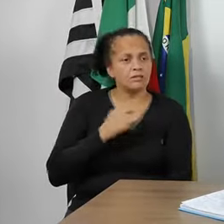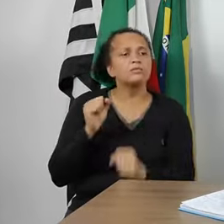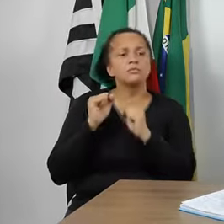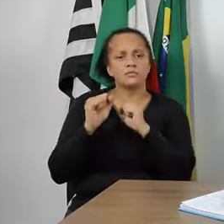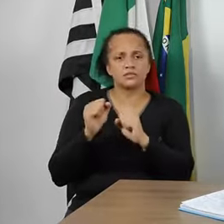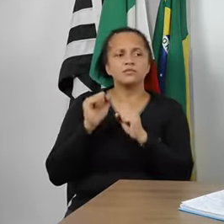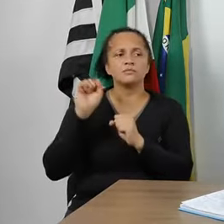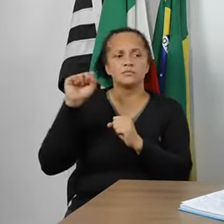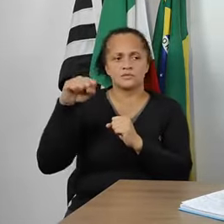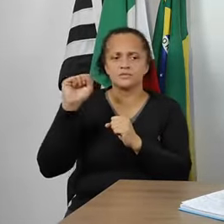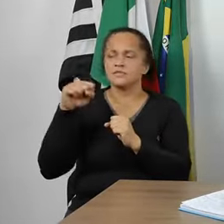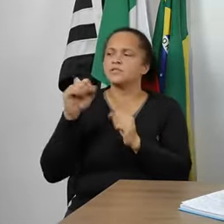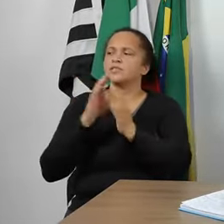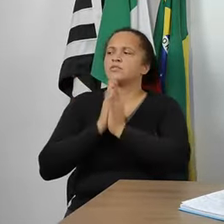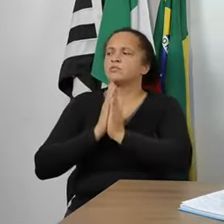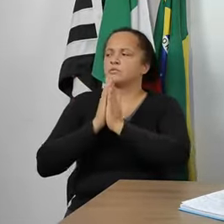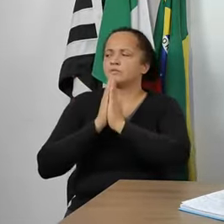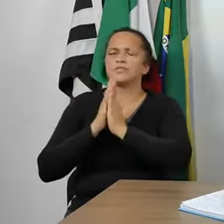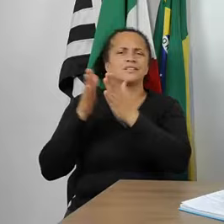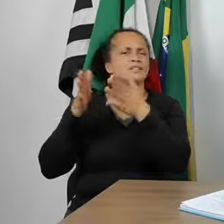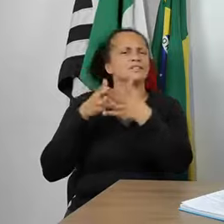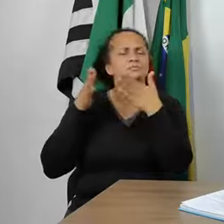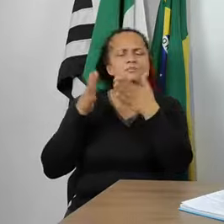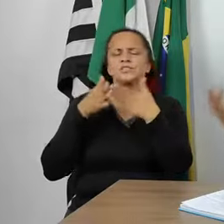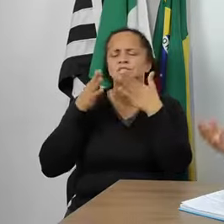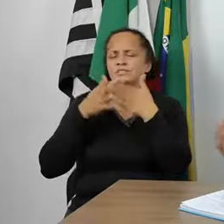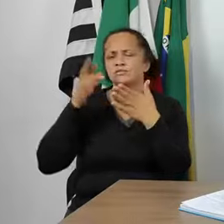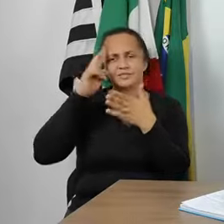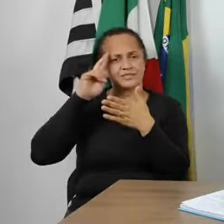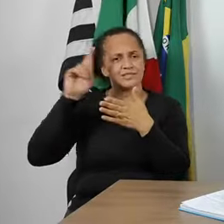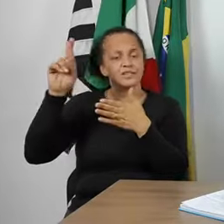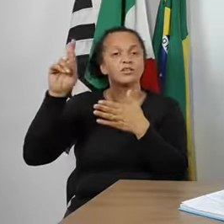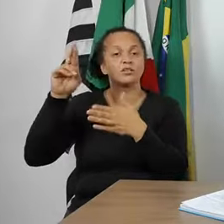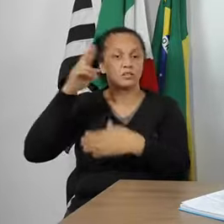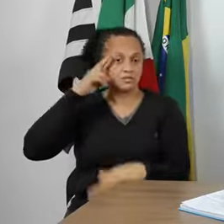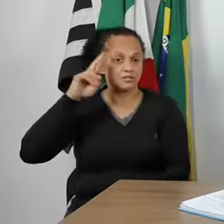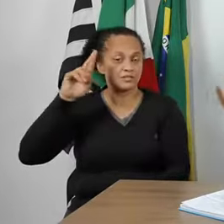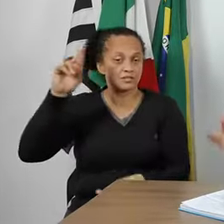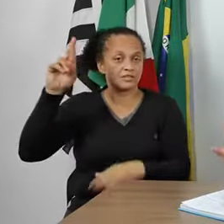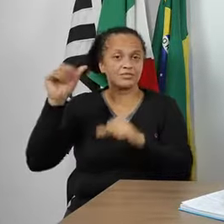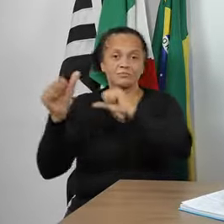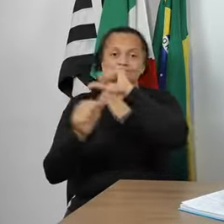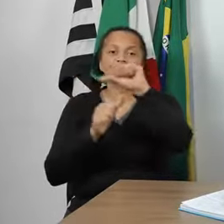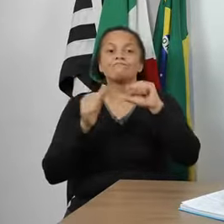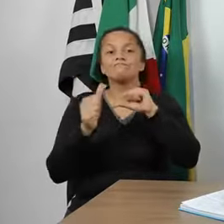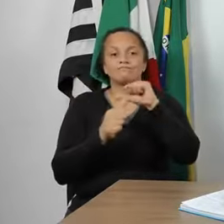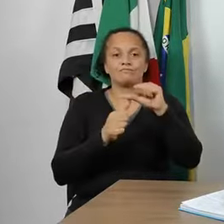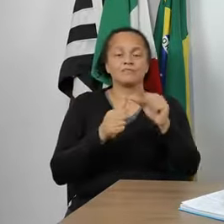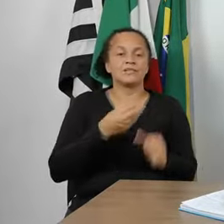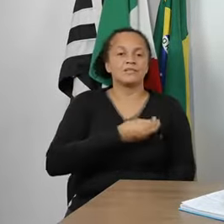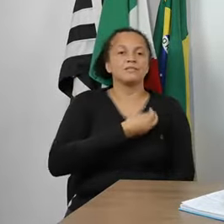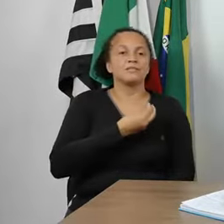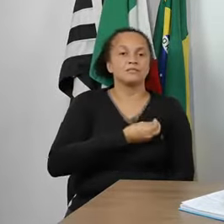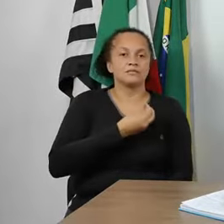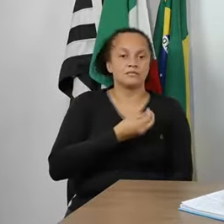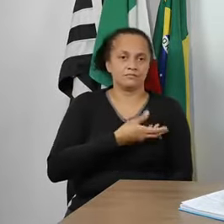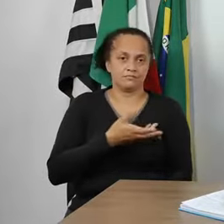de intercessão, clamar ao Senhor, e o Senhor mudar a situação do outro, operar um milagre na vida do outro.